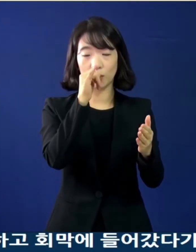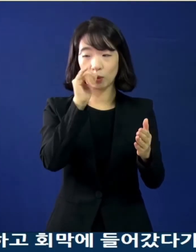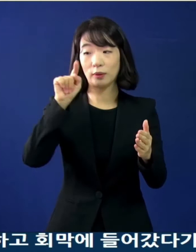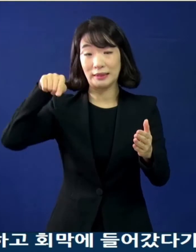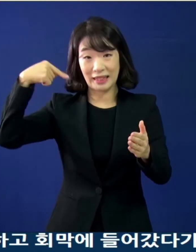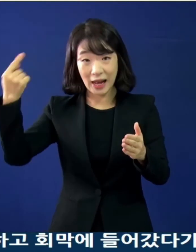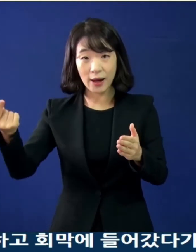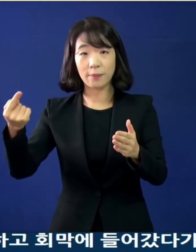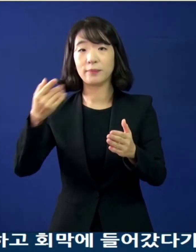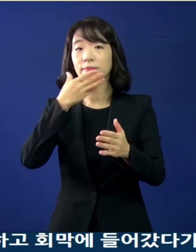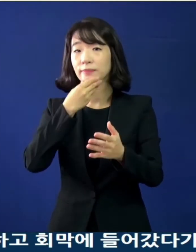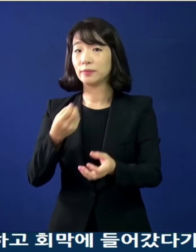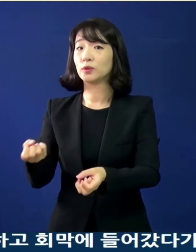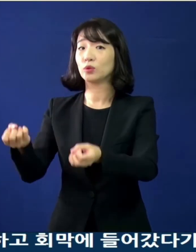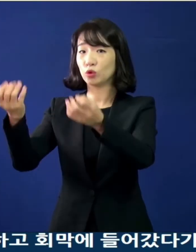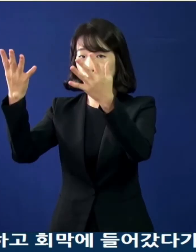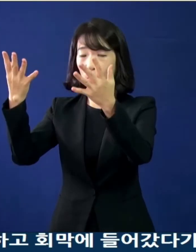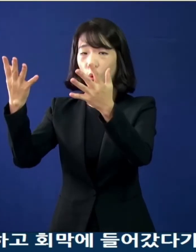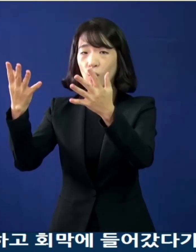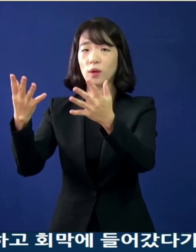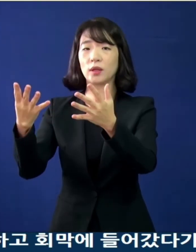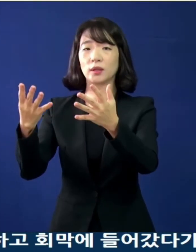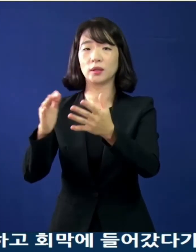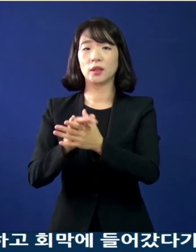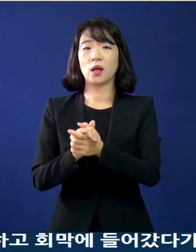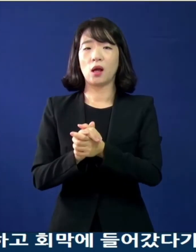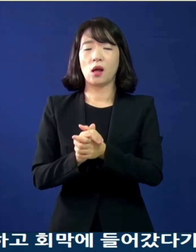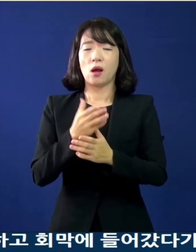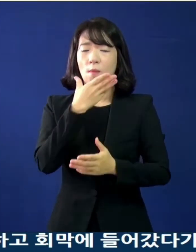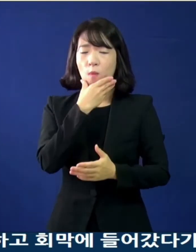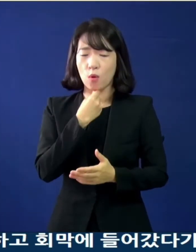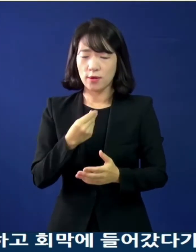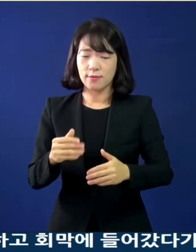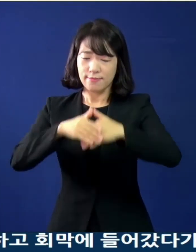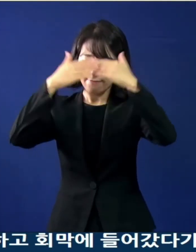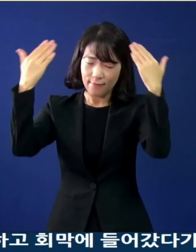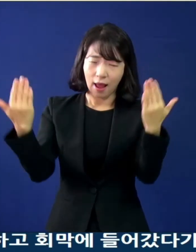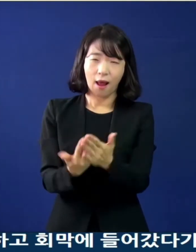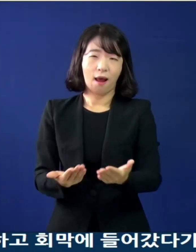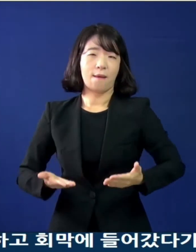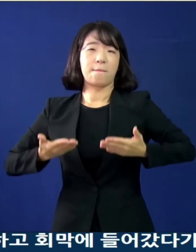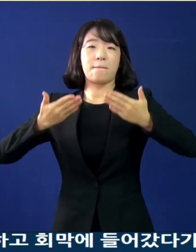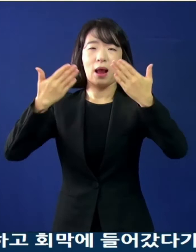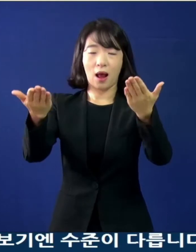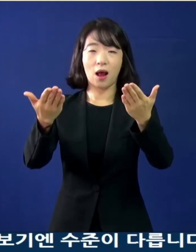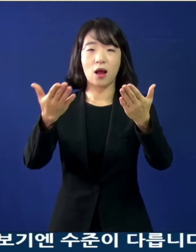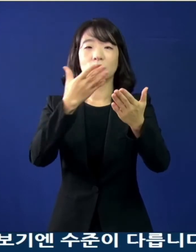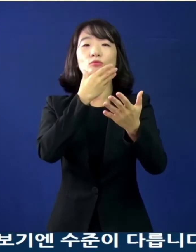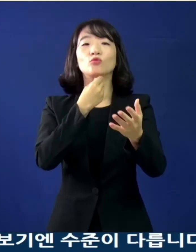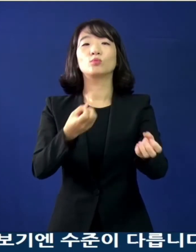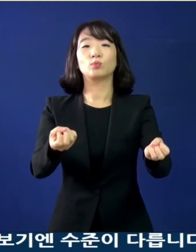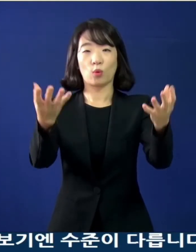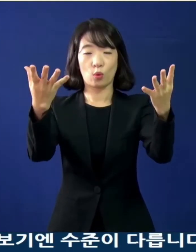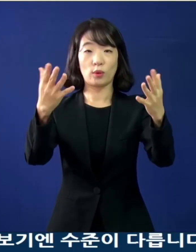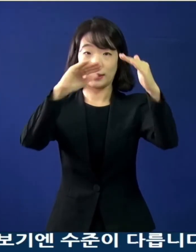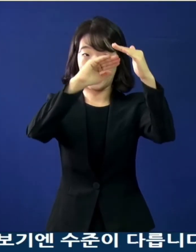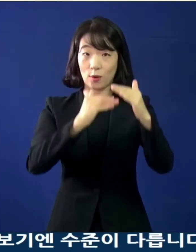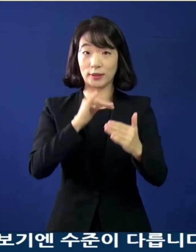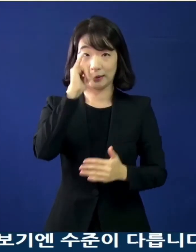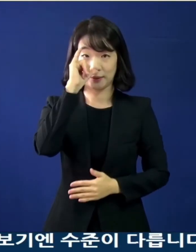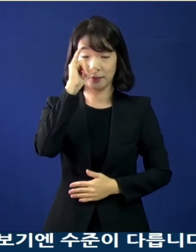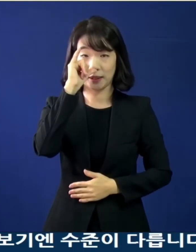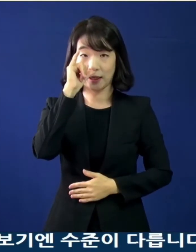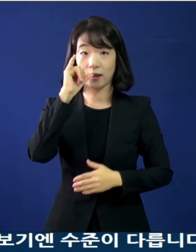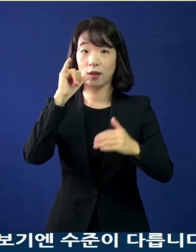수 없이 그냥 복을 털어놓는 그런 축복을 했던 것 같아요. 이 축복의 내용이 어떤 것이었을까